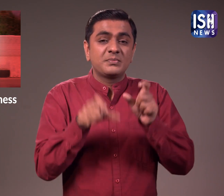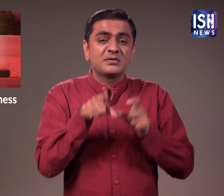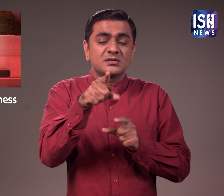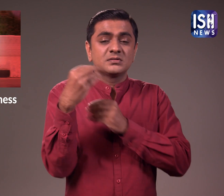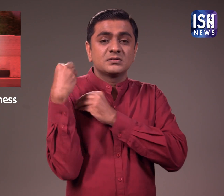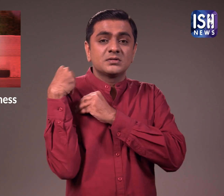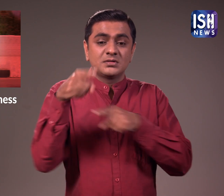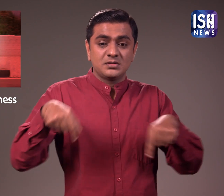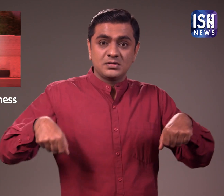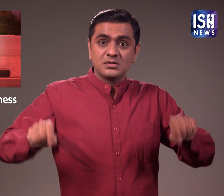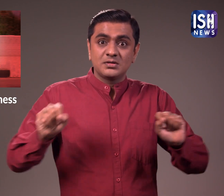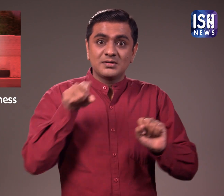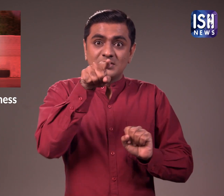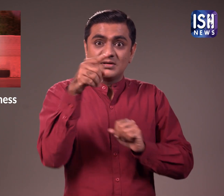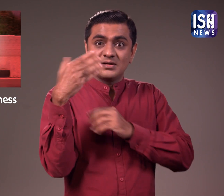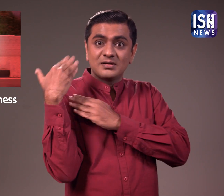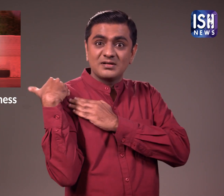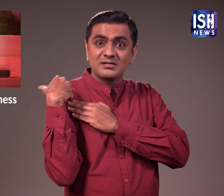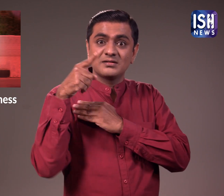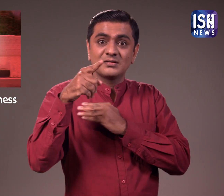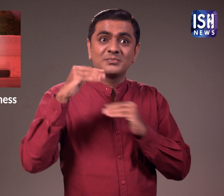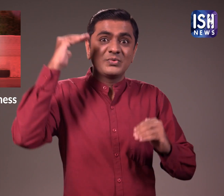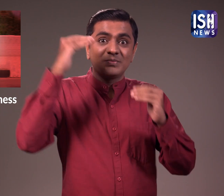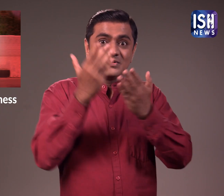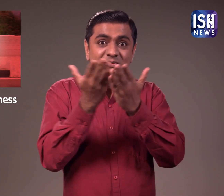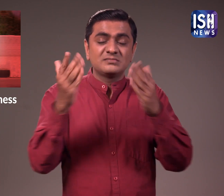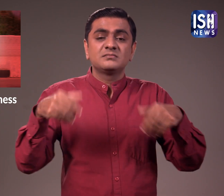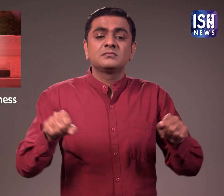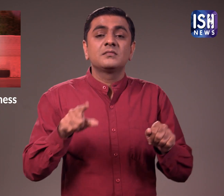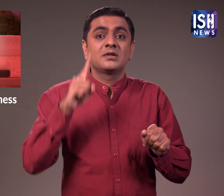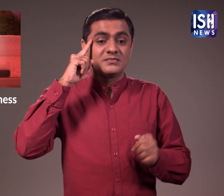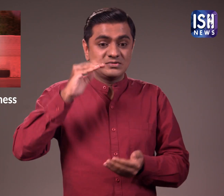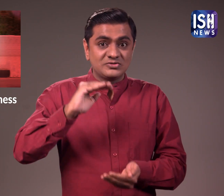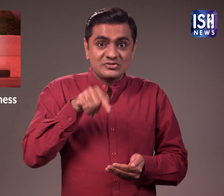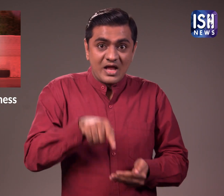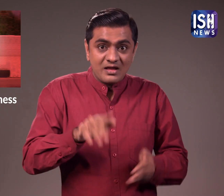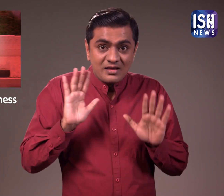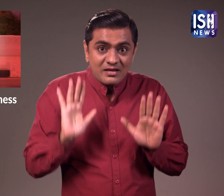बचने के लिए वयसकों को पीछे बैटे बच्चों के साथ सवारी करते समय